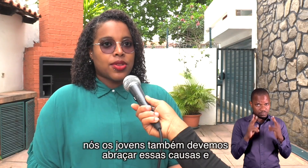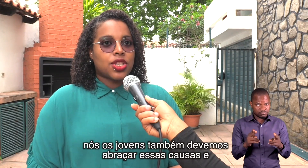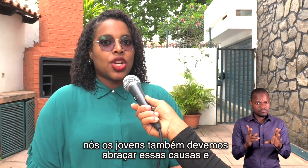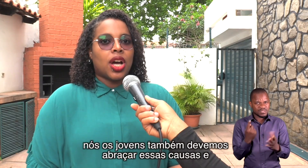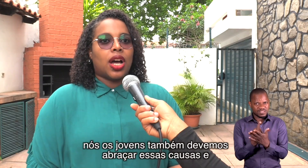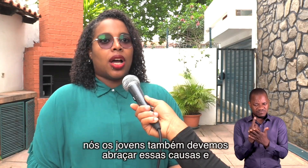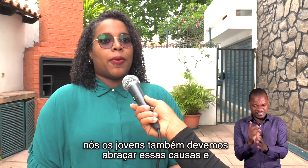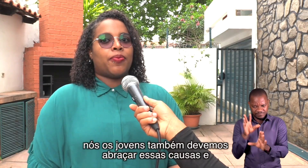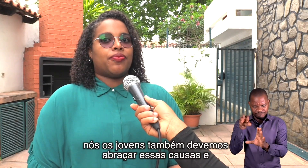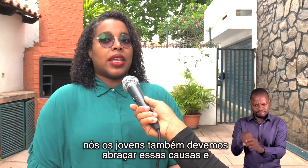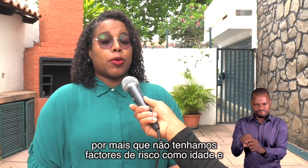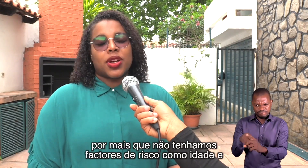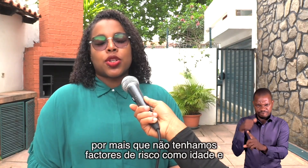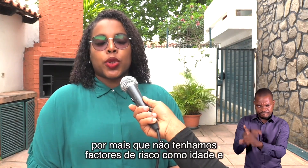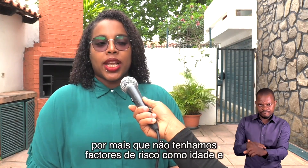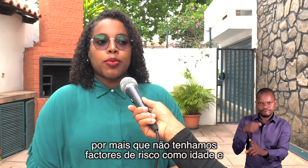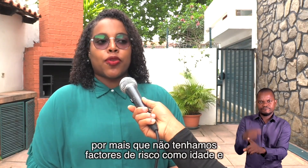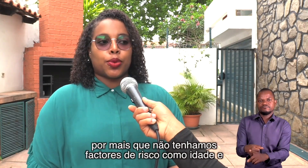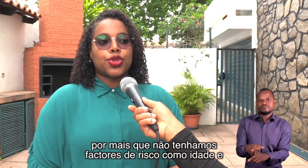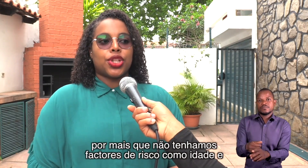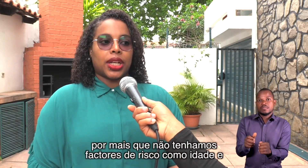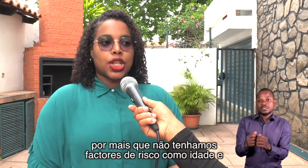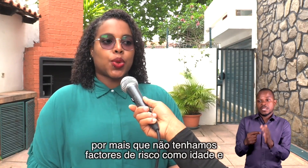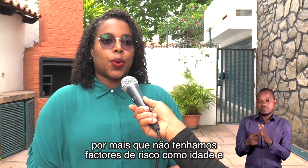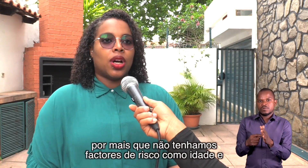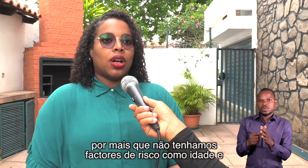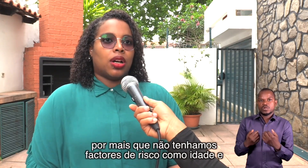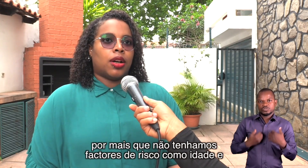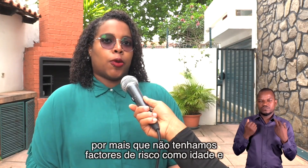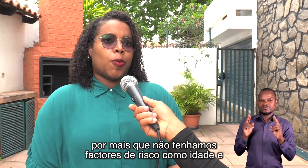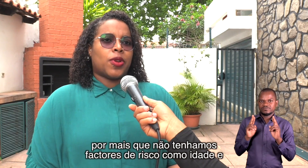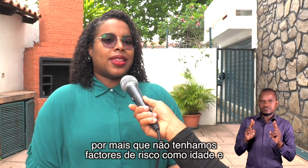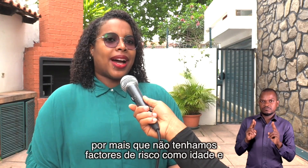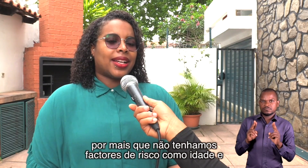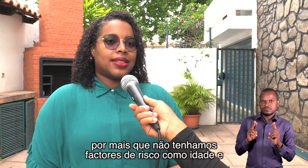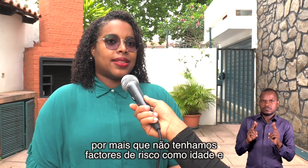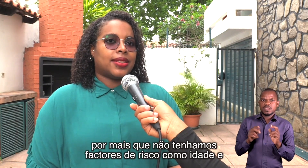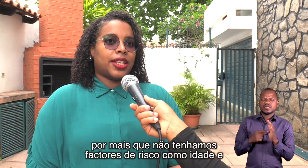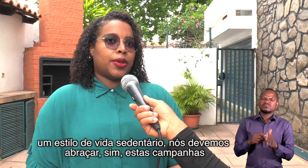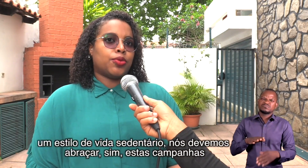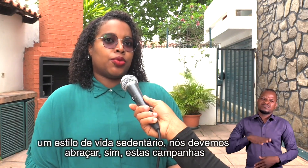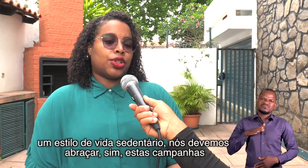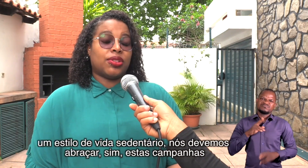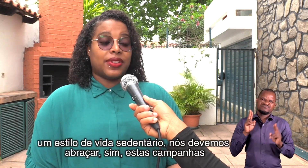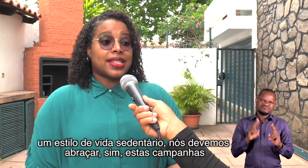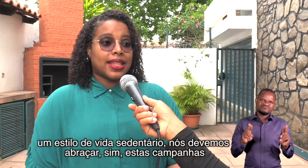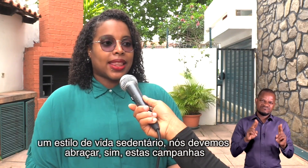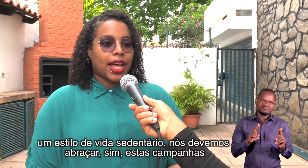causas e por mais que não tenhamos fatores de risco, como idade e um estilo de vida sedentário,